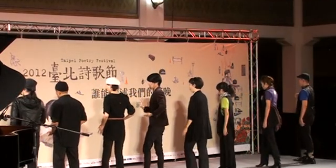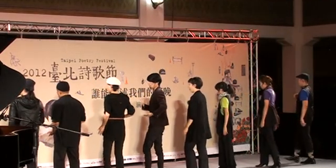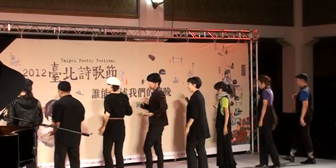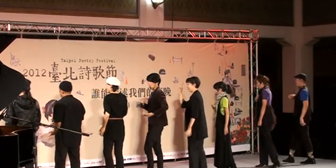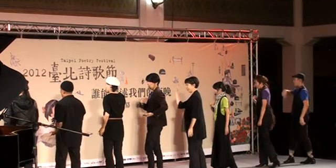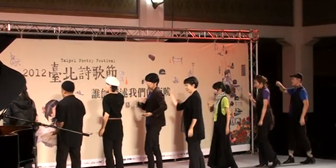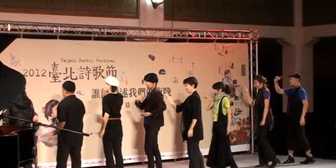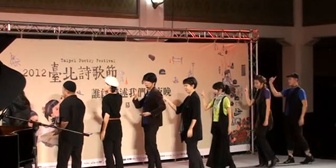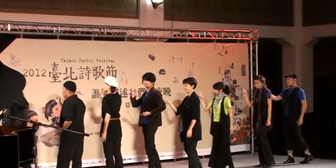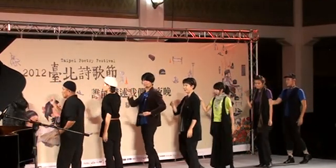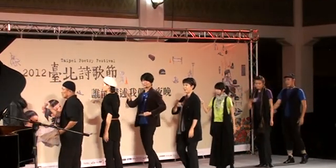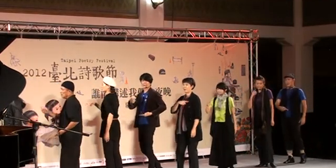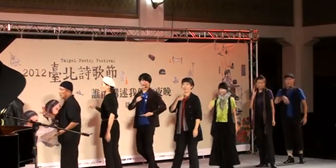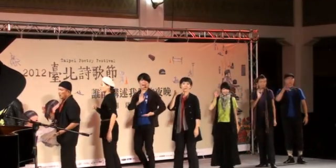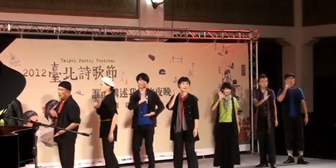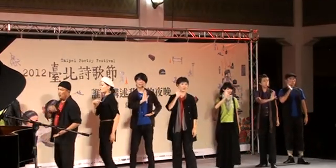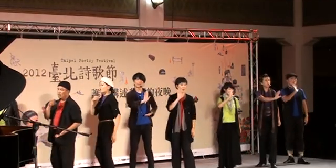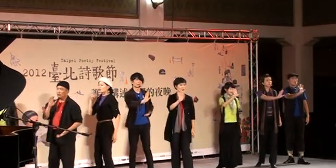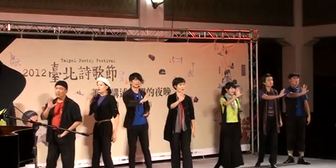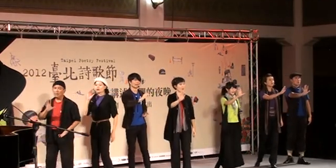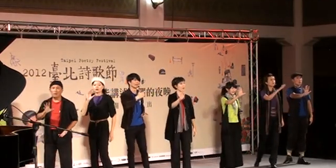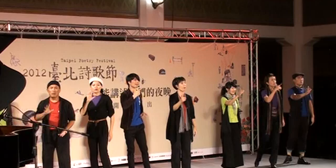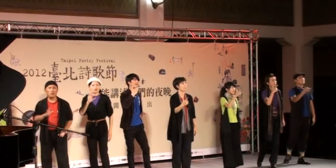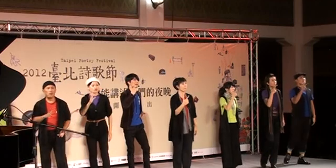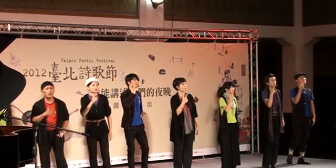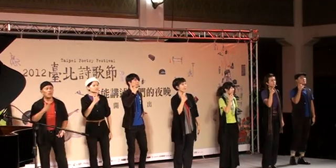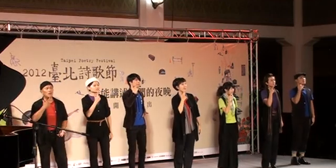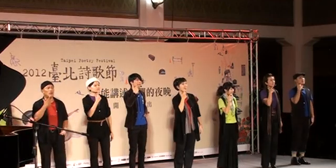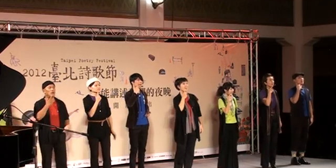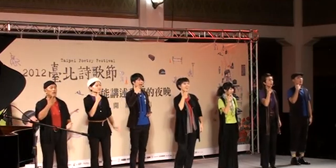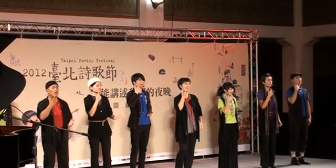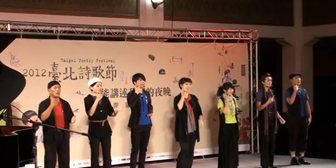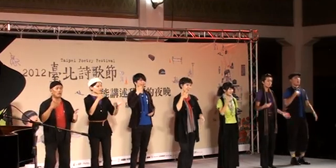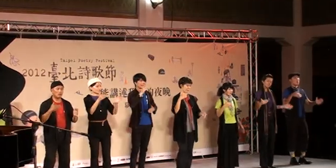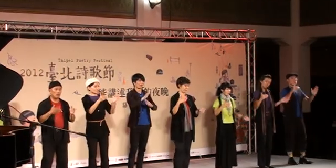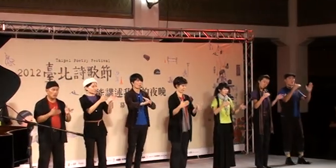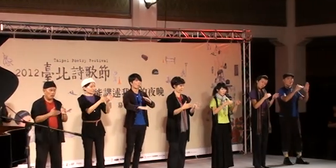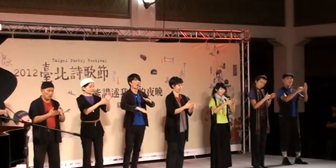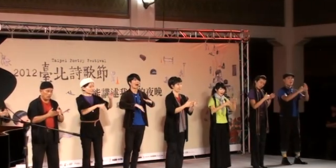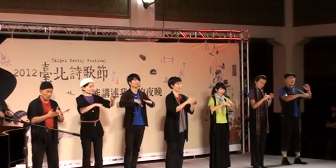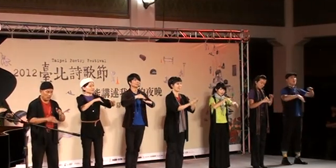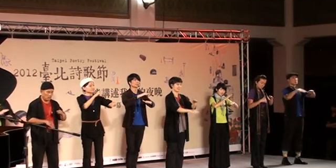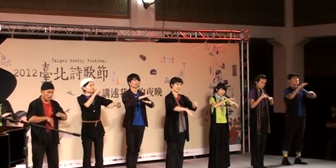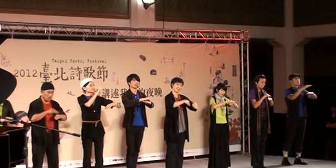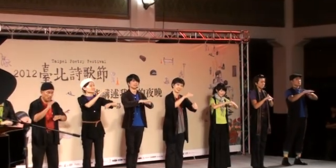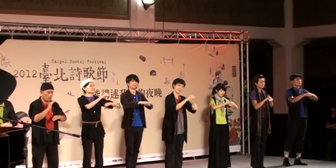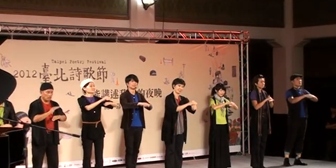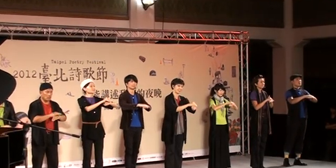我 才有个美好的完成，